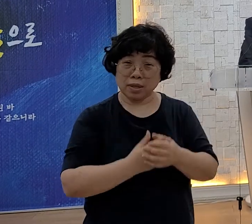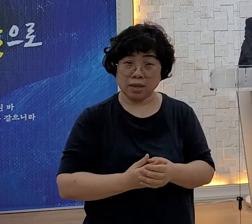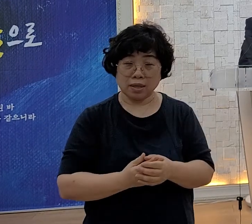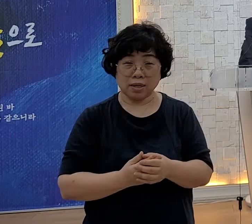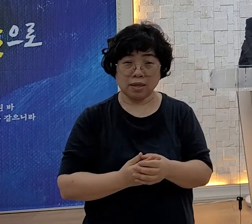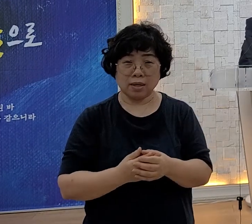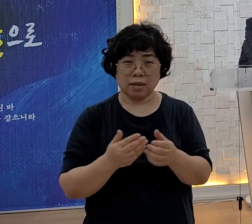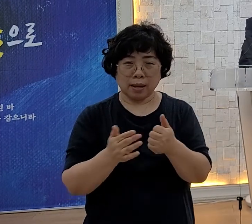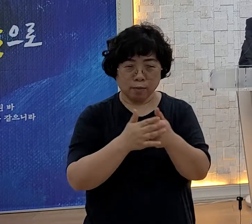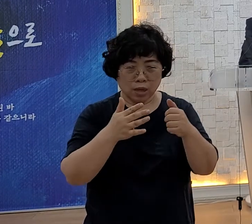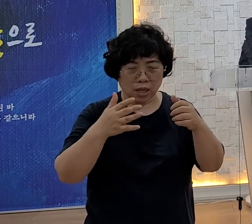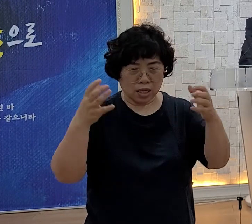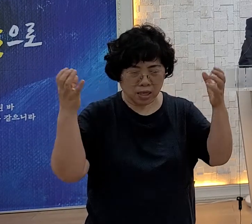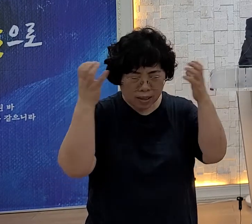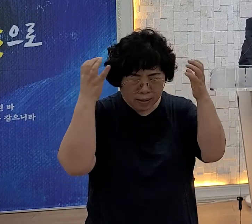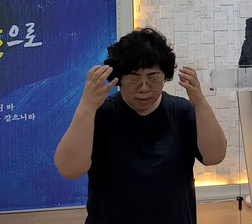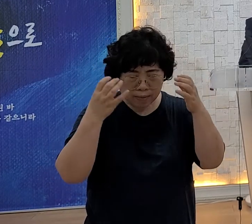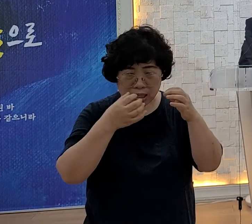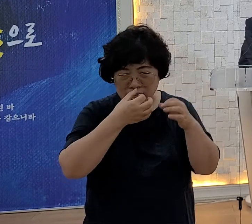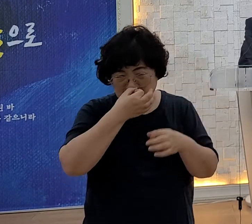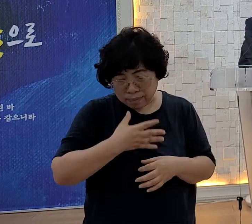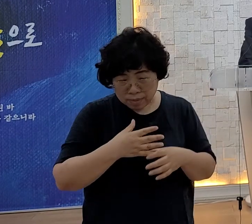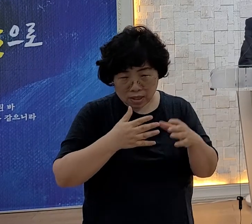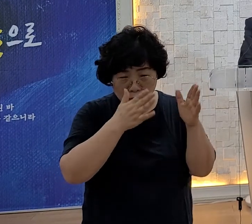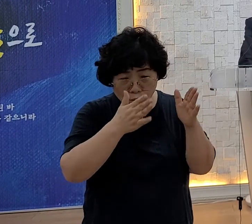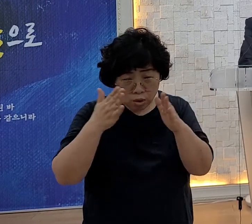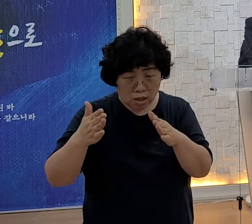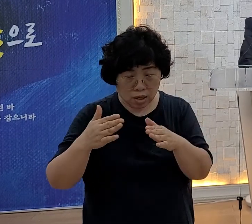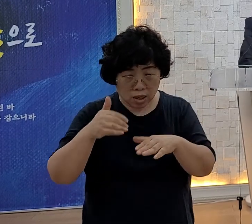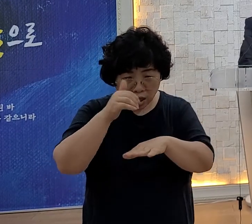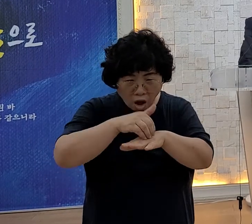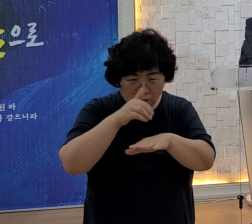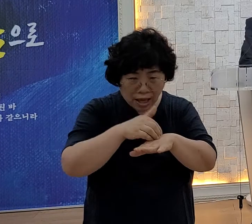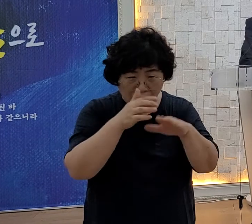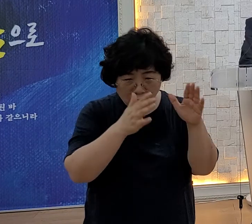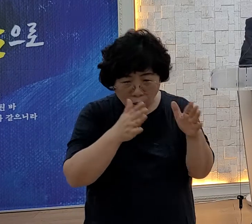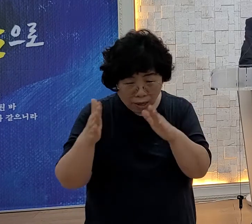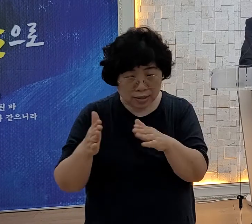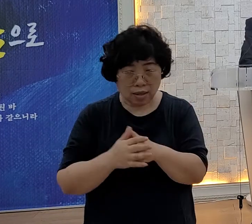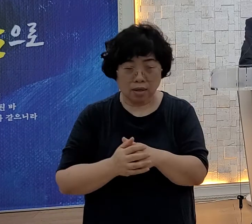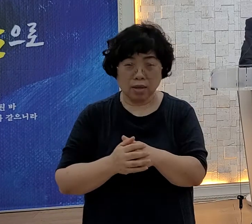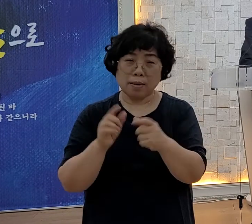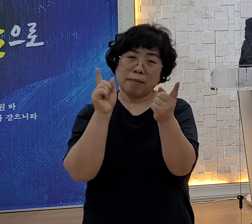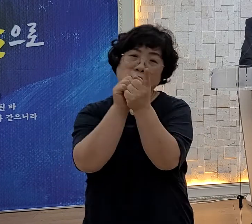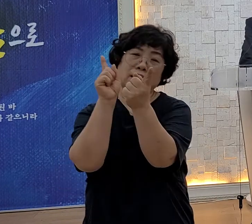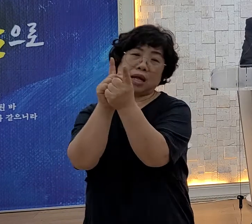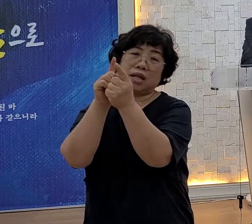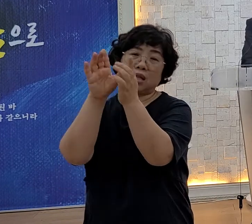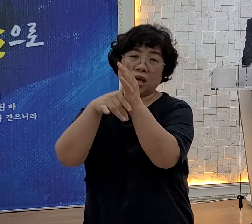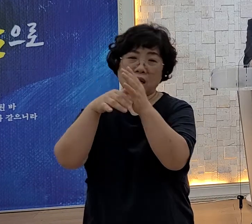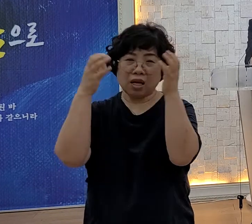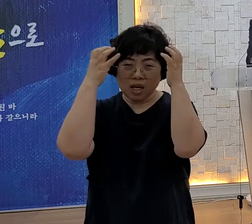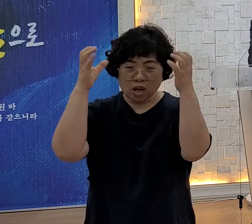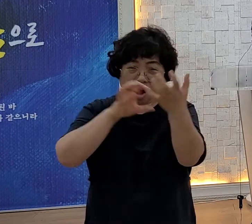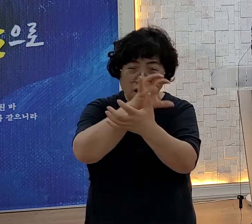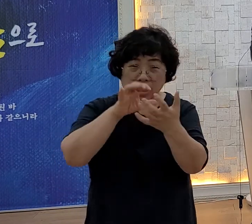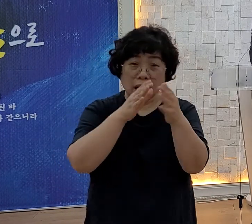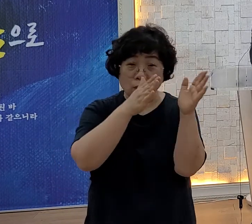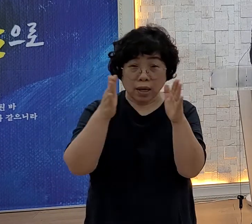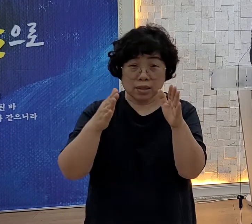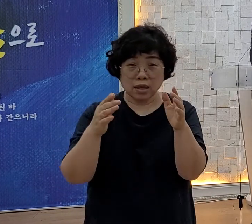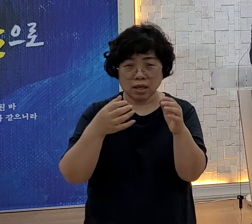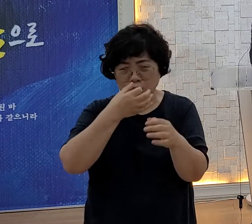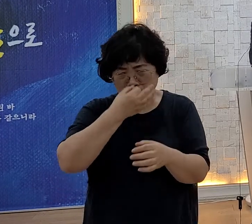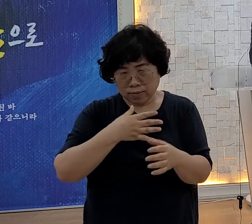환난의 과정과 이 연단의 과정들을 우리 성도들이 만나게 되는데, 여기서 빠질 수